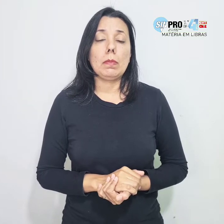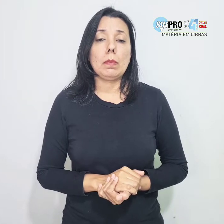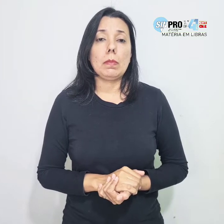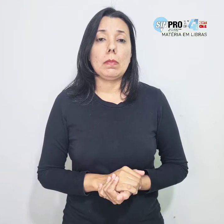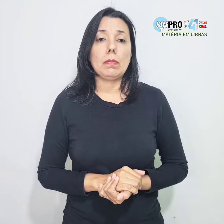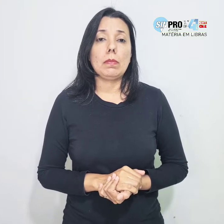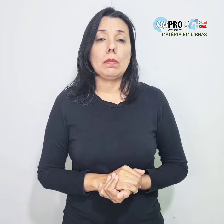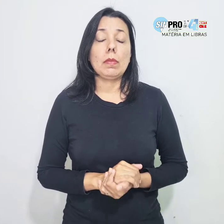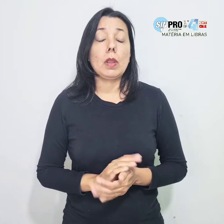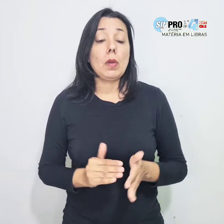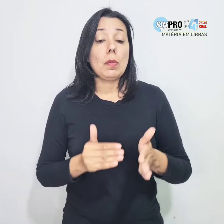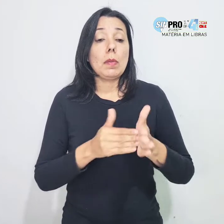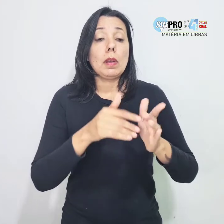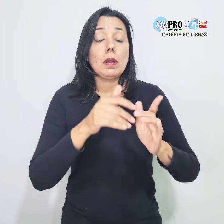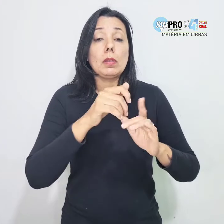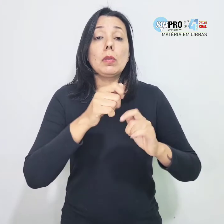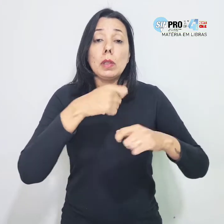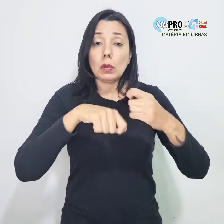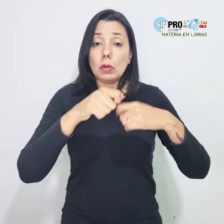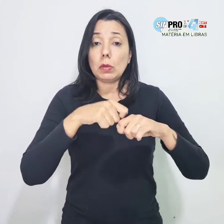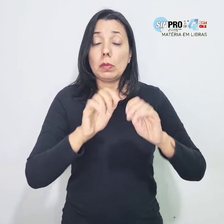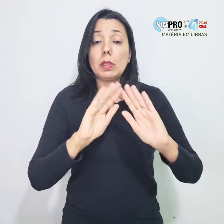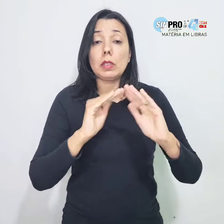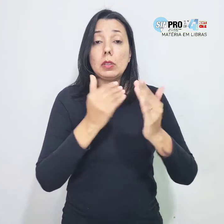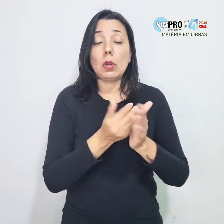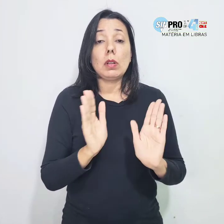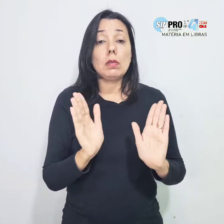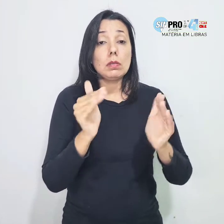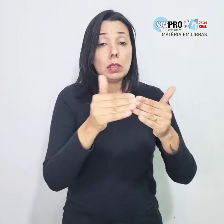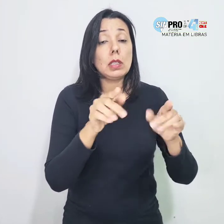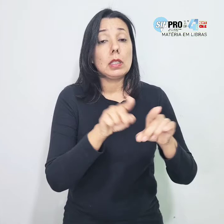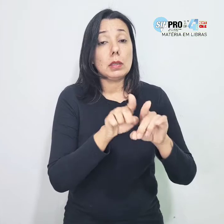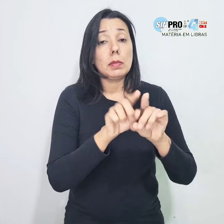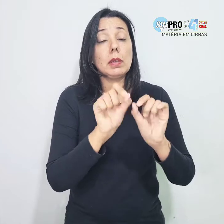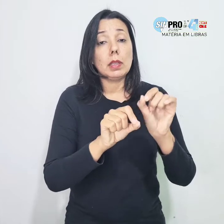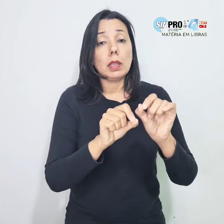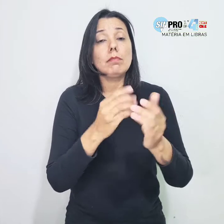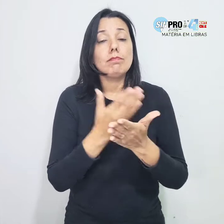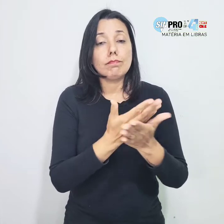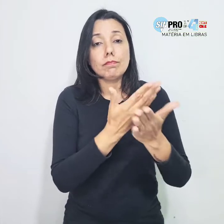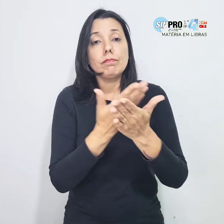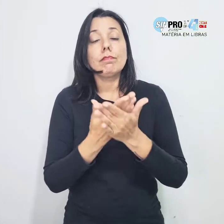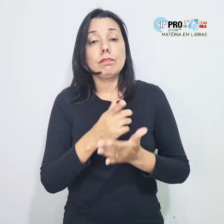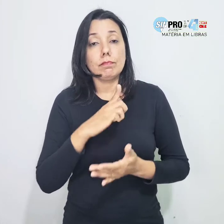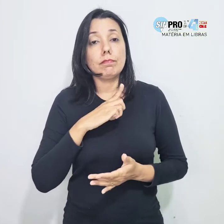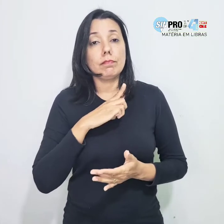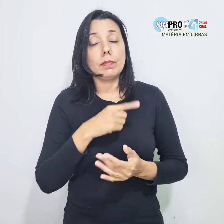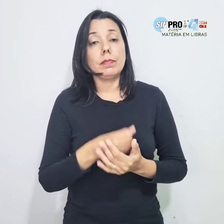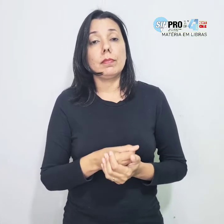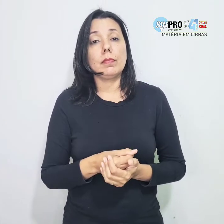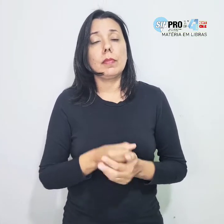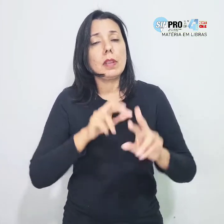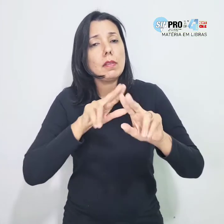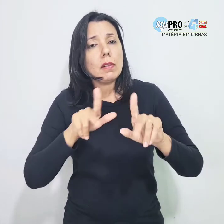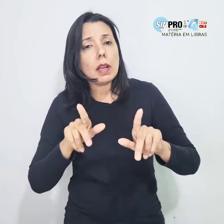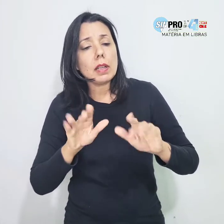O impacto econômico das escolas fechadas também é alvo de estudos. Muitos pais não estão